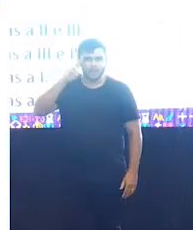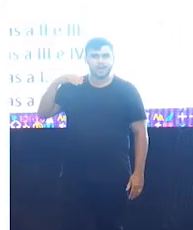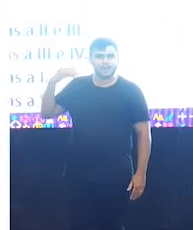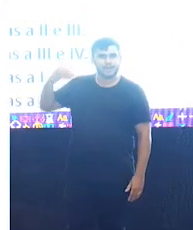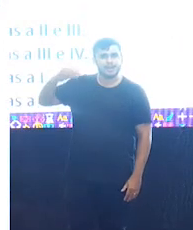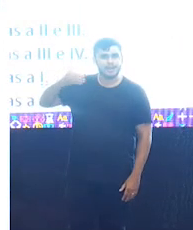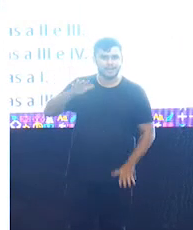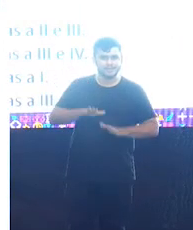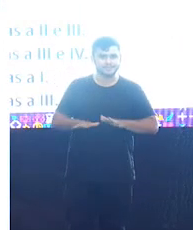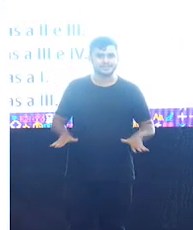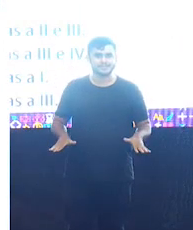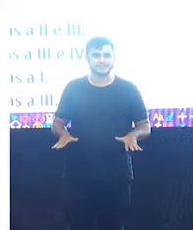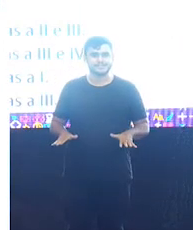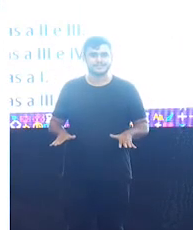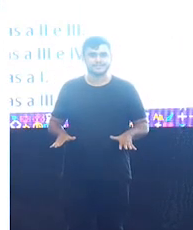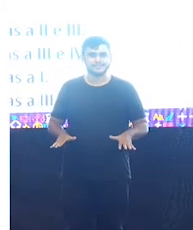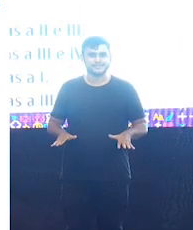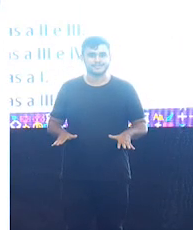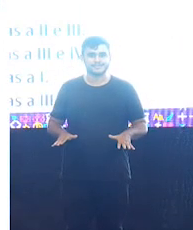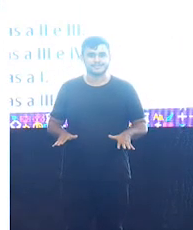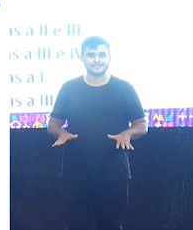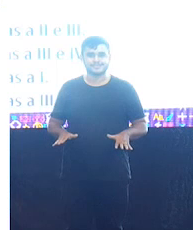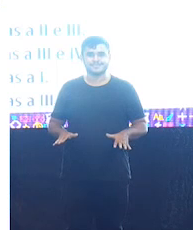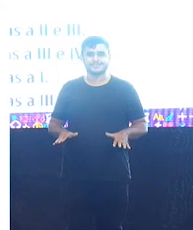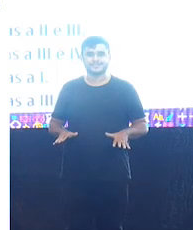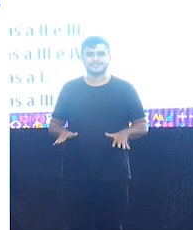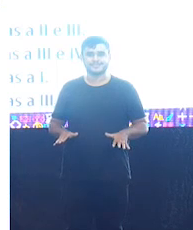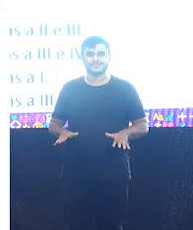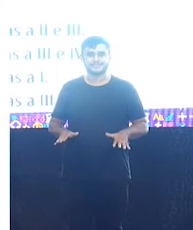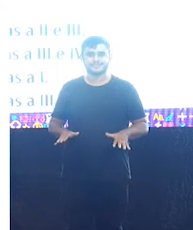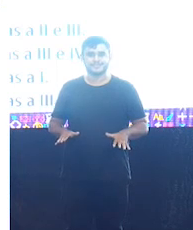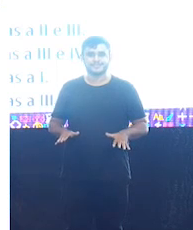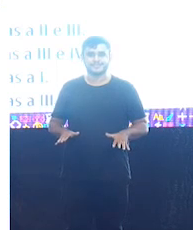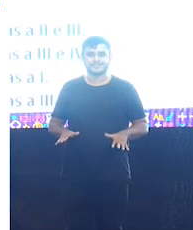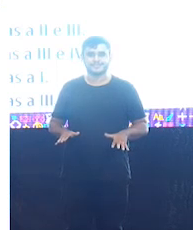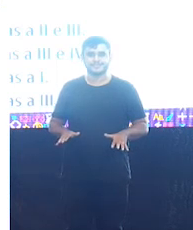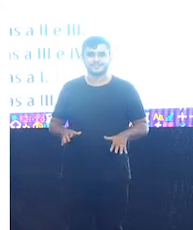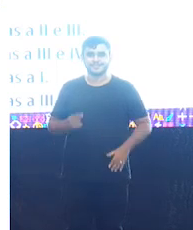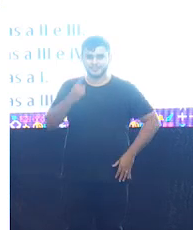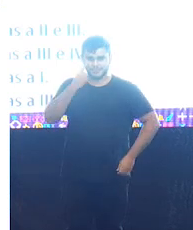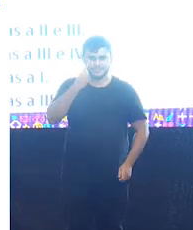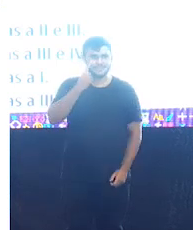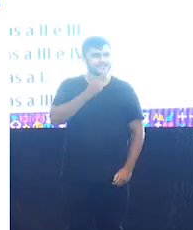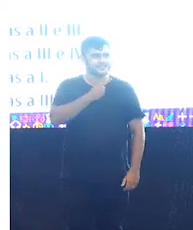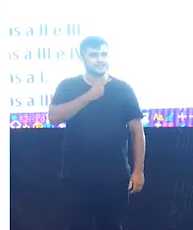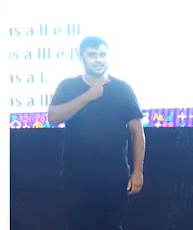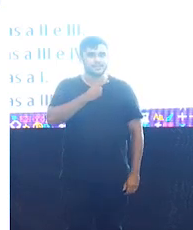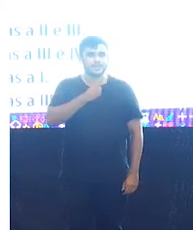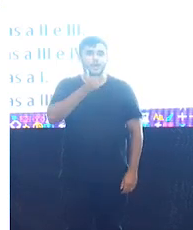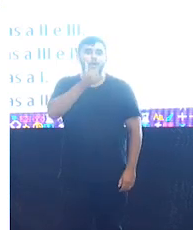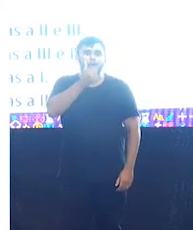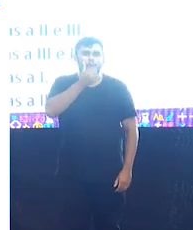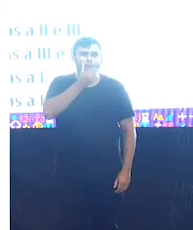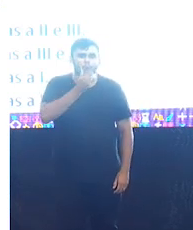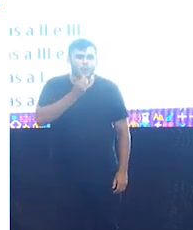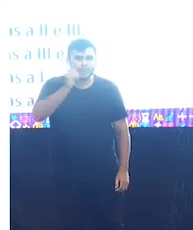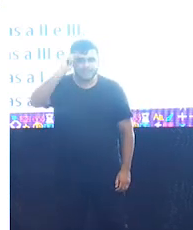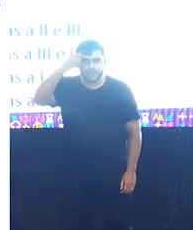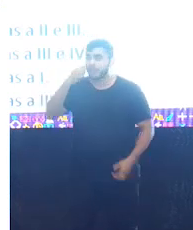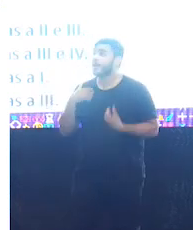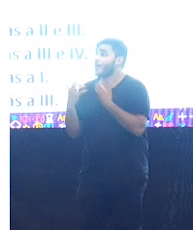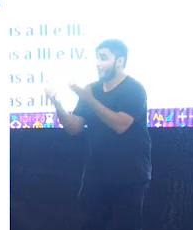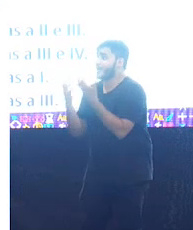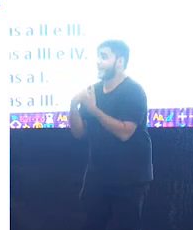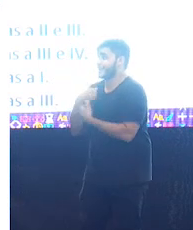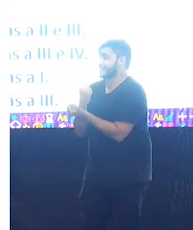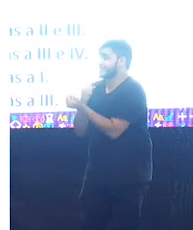errado. Você consegue imaginar a pessoa querer ser escrava?